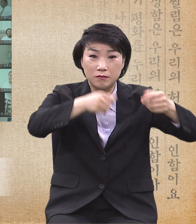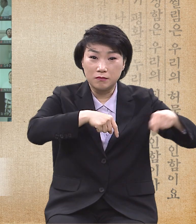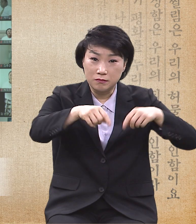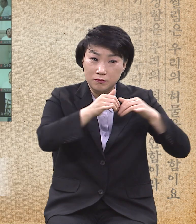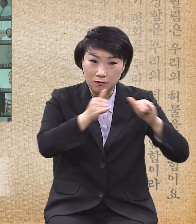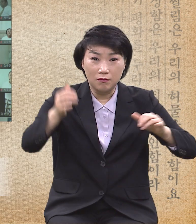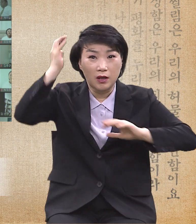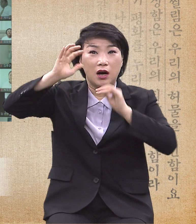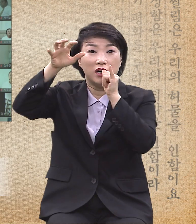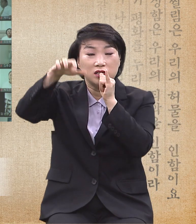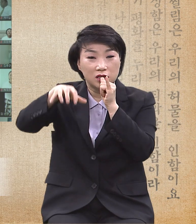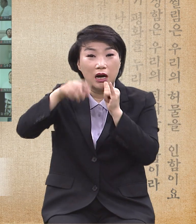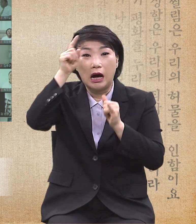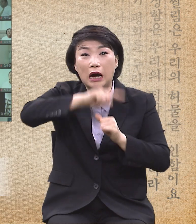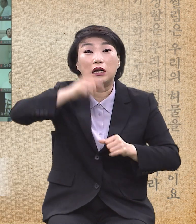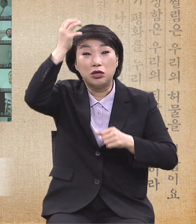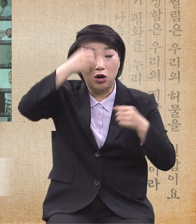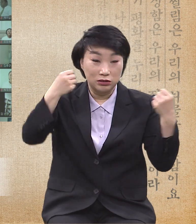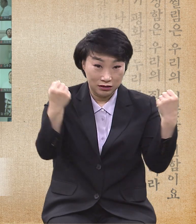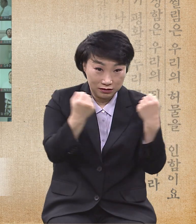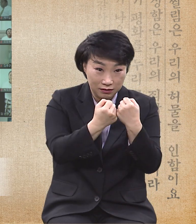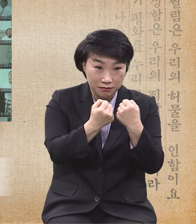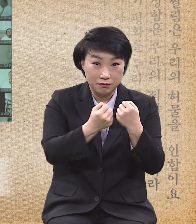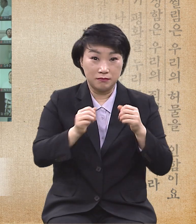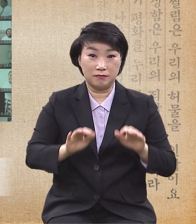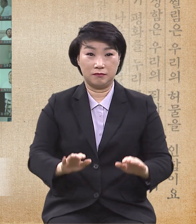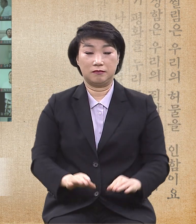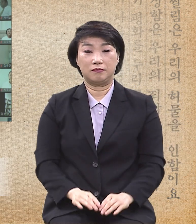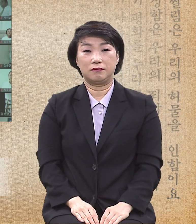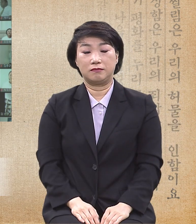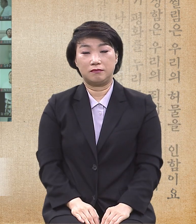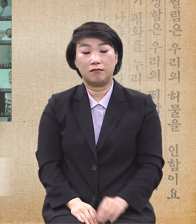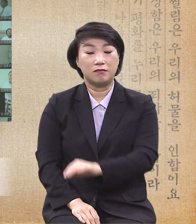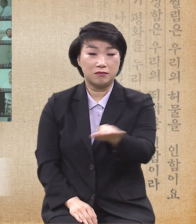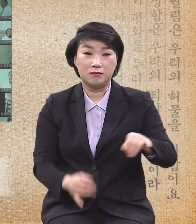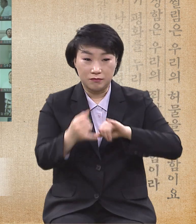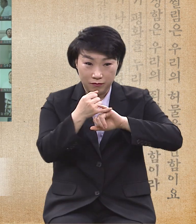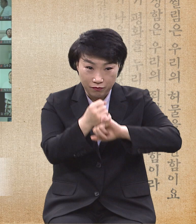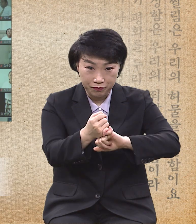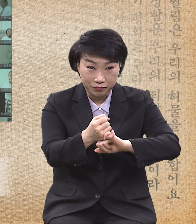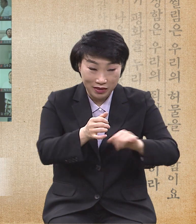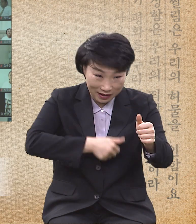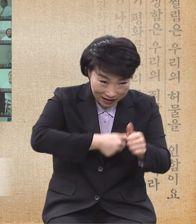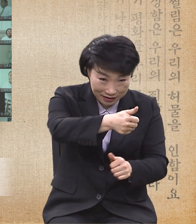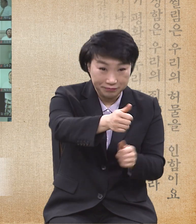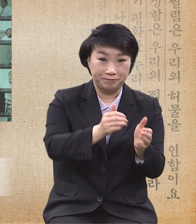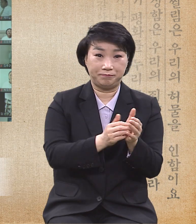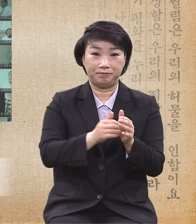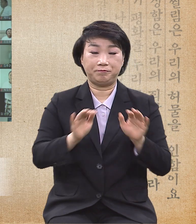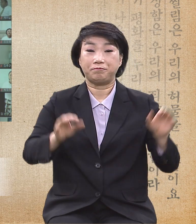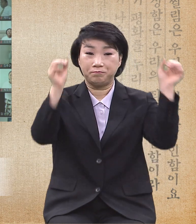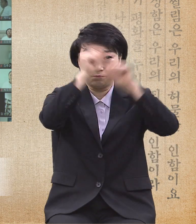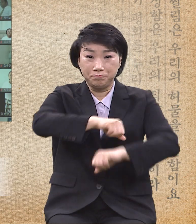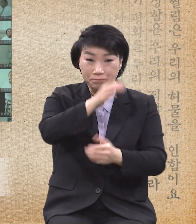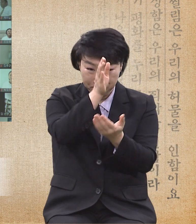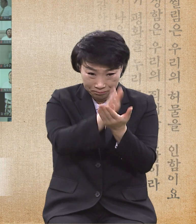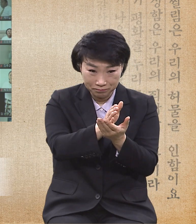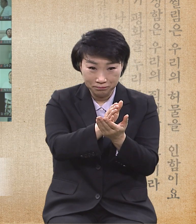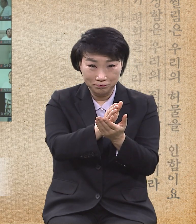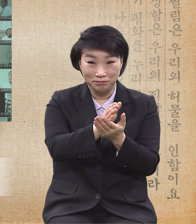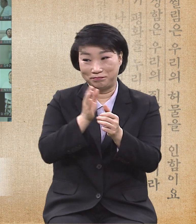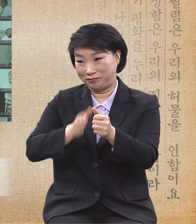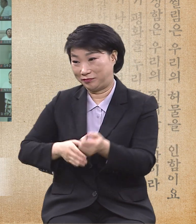주관자들과 하늘에 있는 악의 영들과의 대함이라고 했으니 우리는 반드시 이겨서 멸망하지